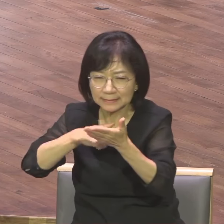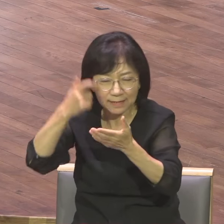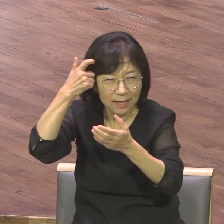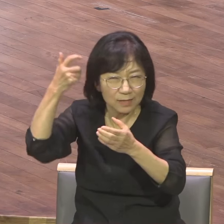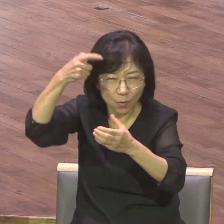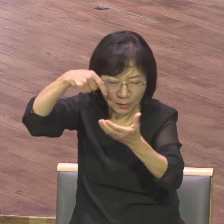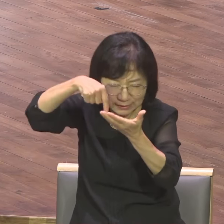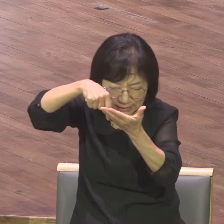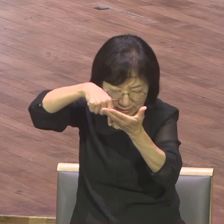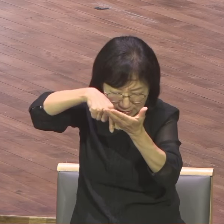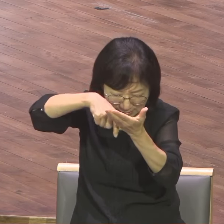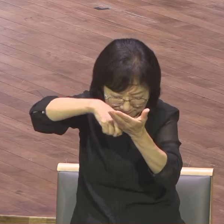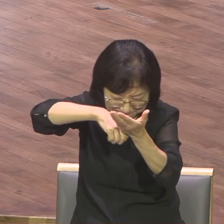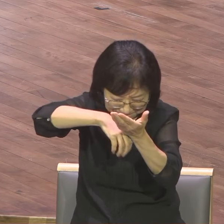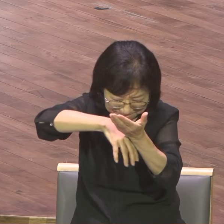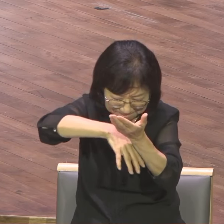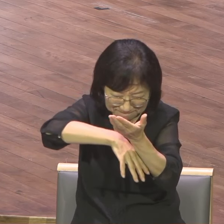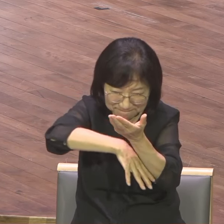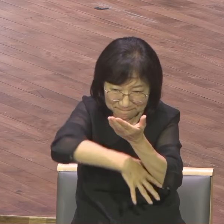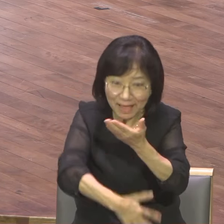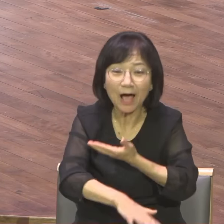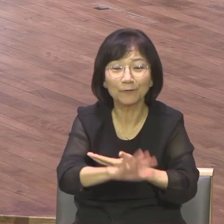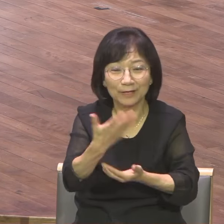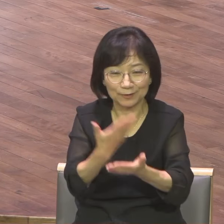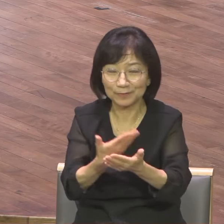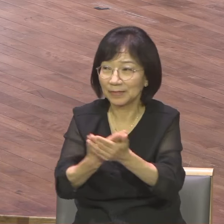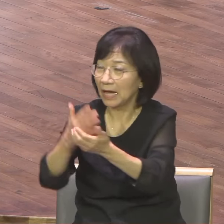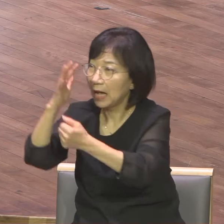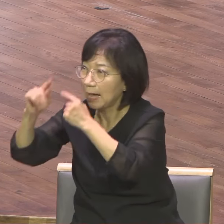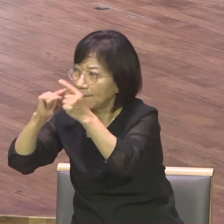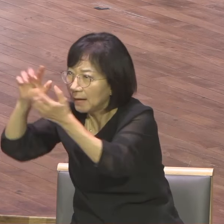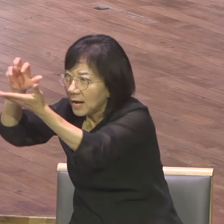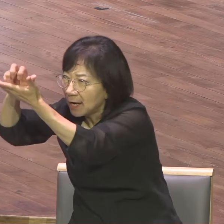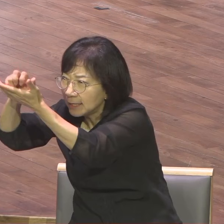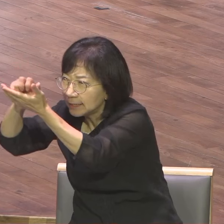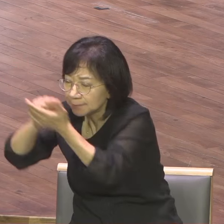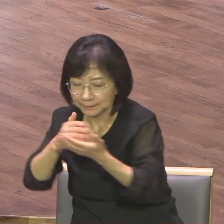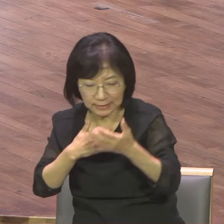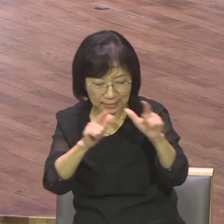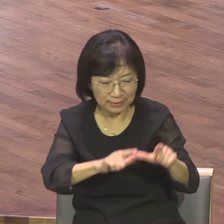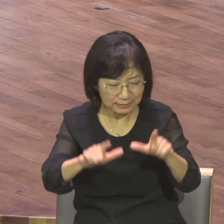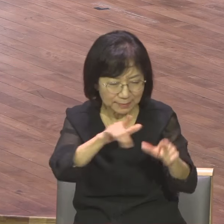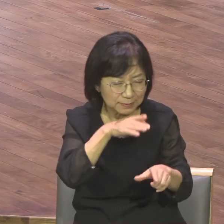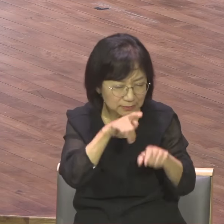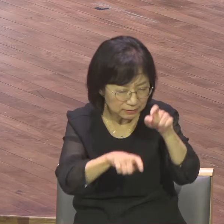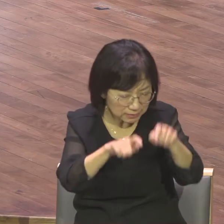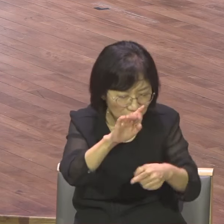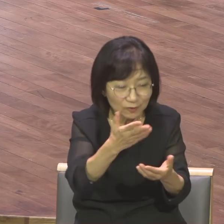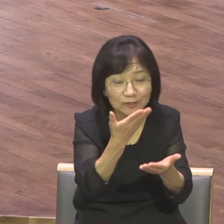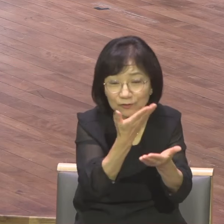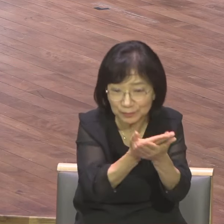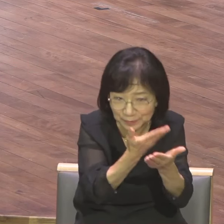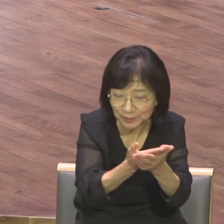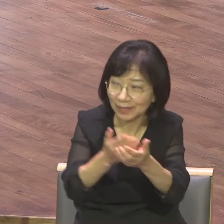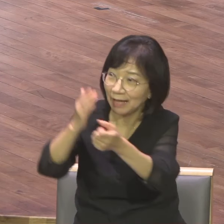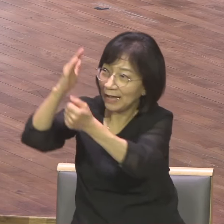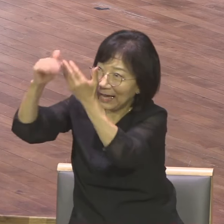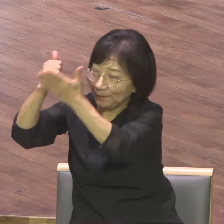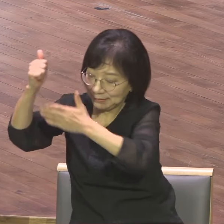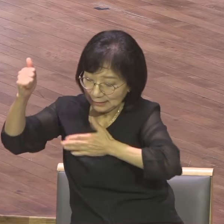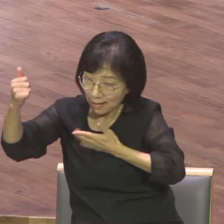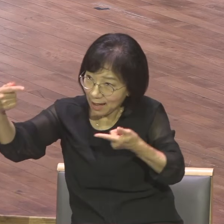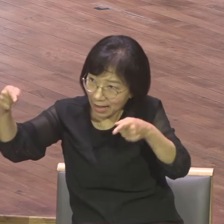주옵소서. 말씀이 정말로 내 삶 속에 실천 실현되게 하여 주옵소서. 임마누엘의 믿음이